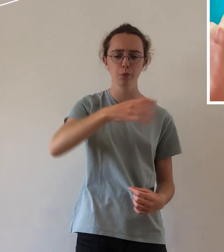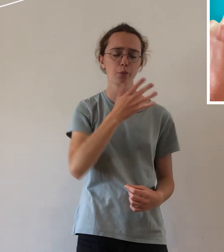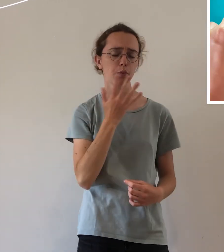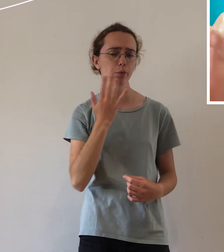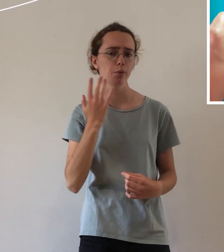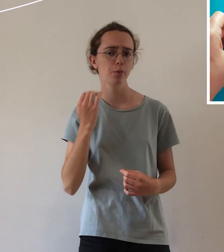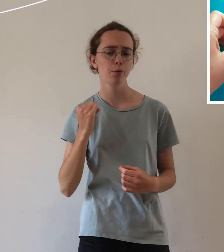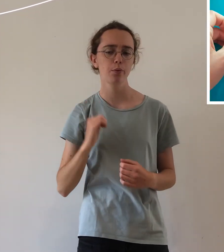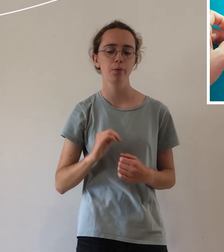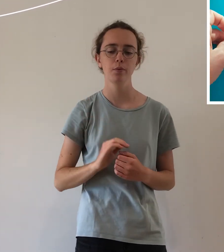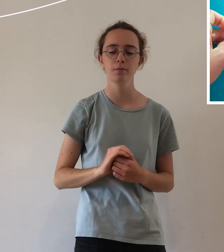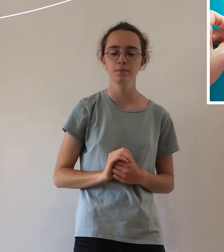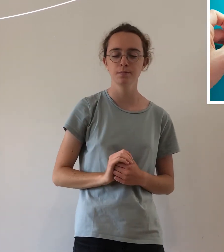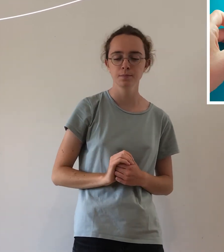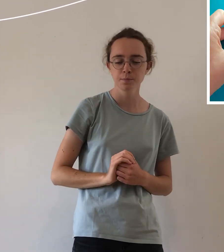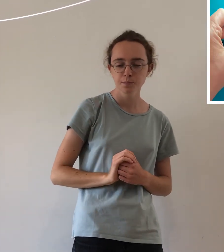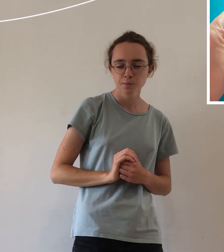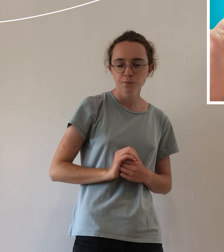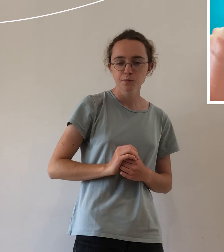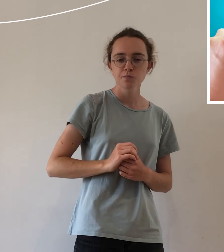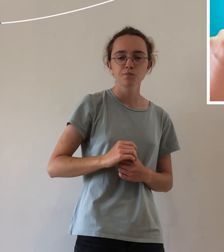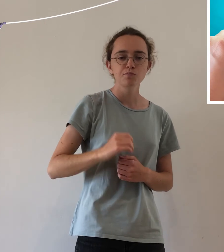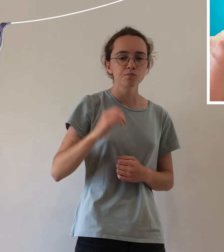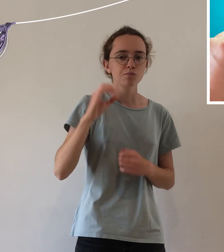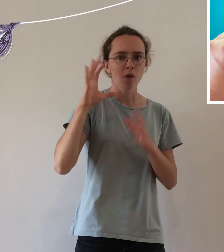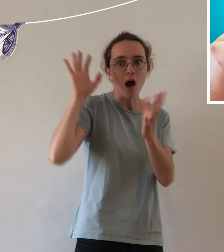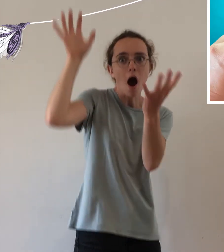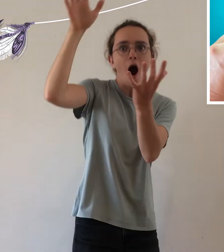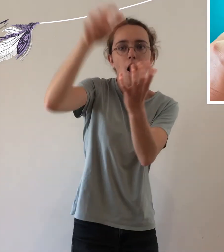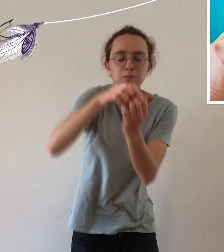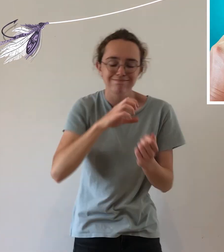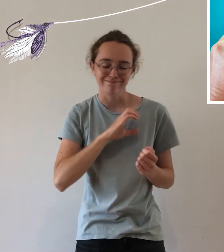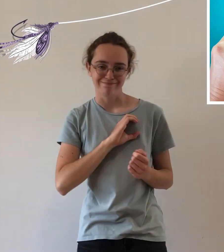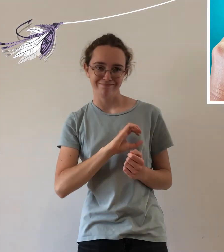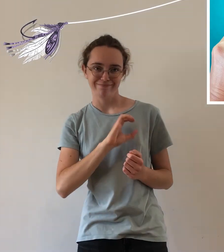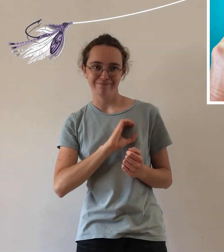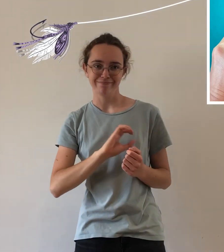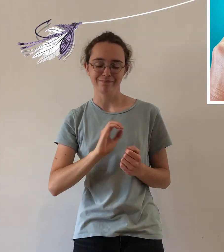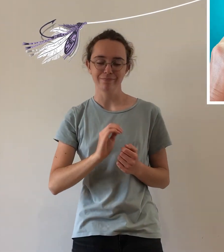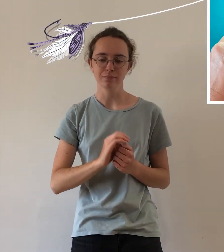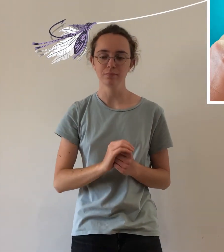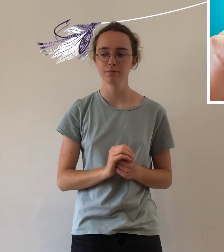Intriguée, Petite Feuille tente de la gober.